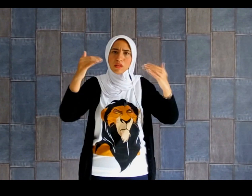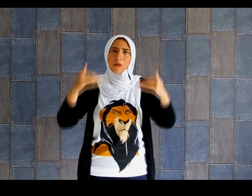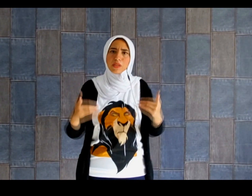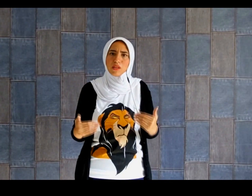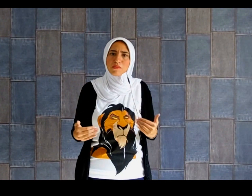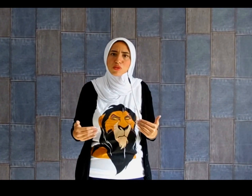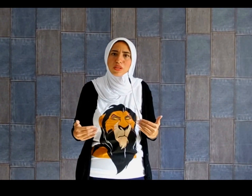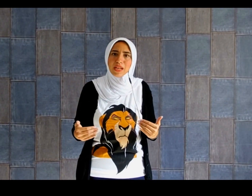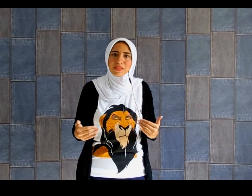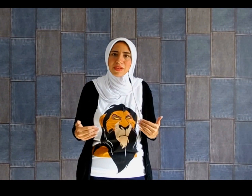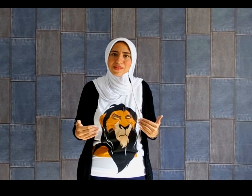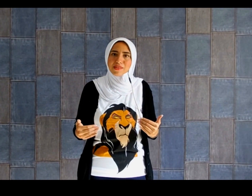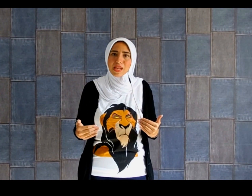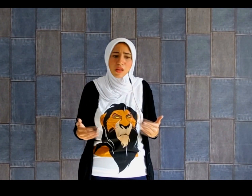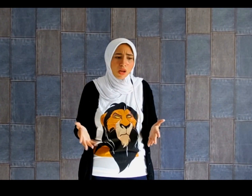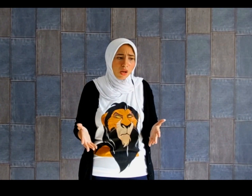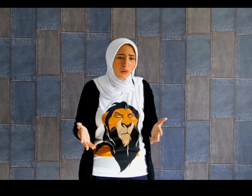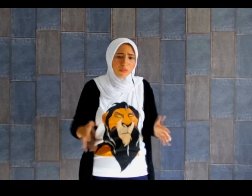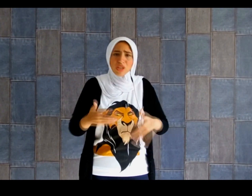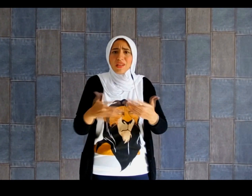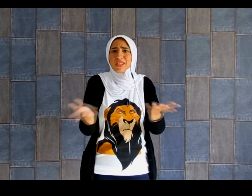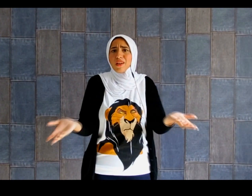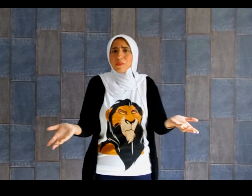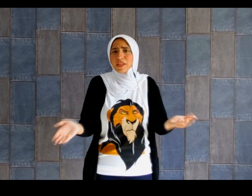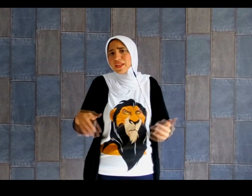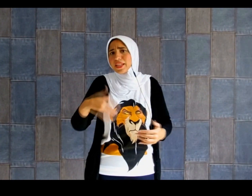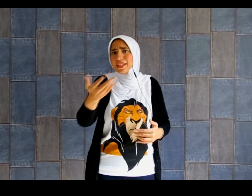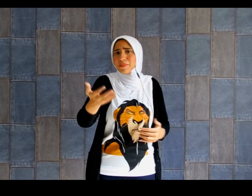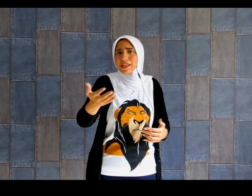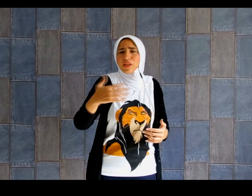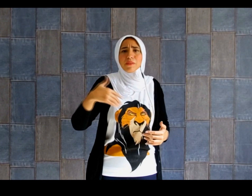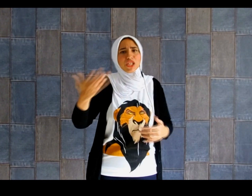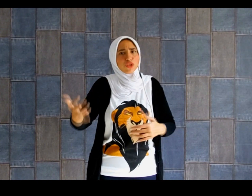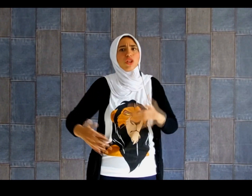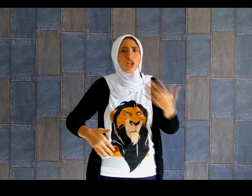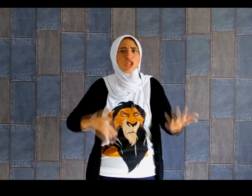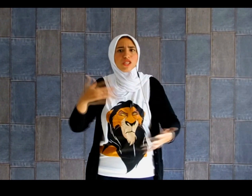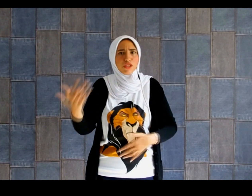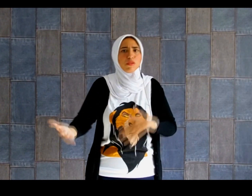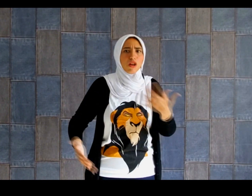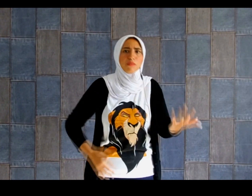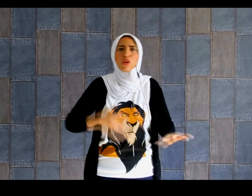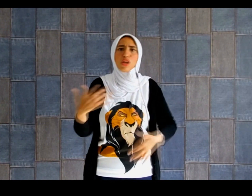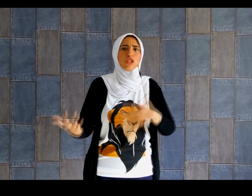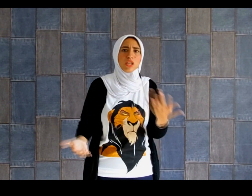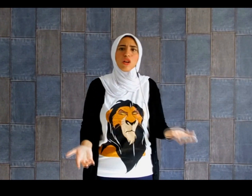الطبقة بتاعت اللايمستون اتهدت مع الزلزال ومش هيطلع لي كهرباء يعني انا نتكلم بقى لو انا ماشي كنا هادر استفيد من الهرم ان هو هيطلع لي